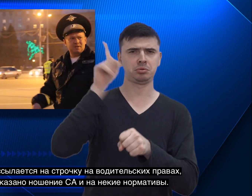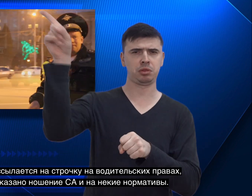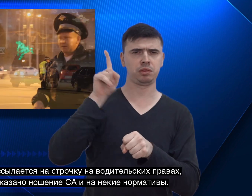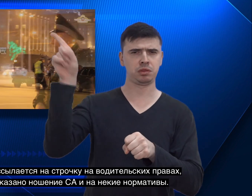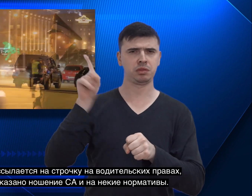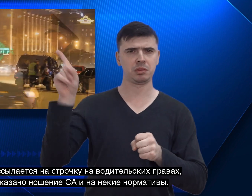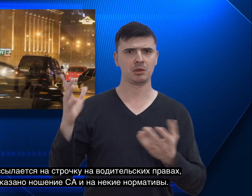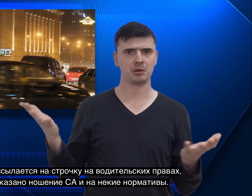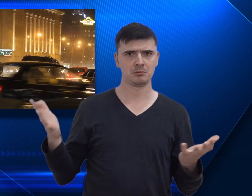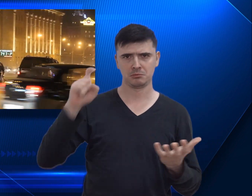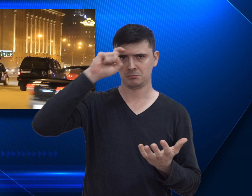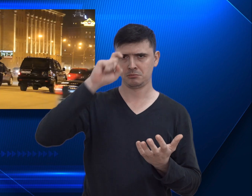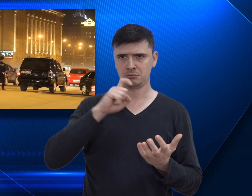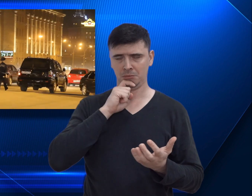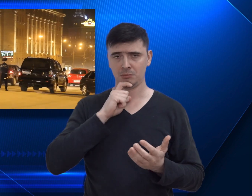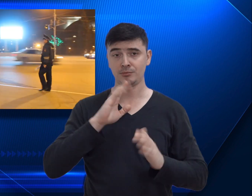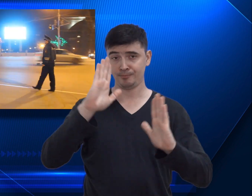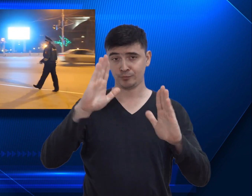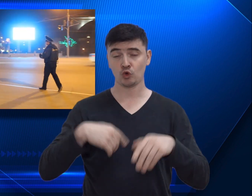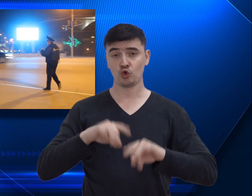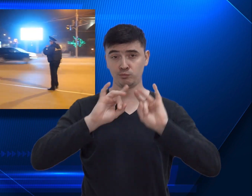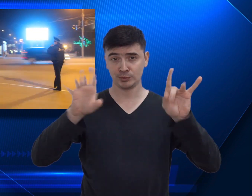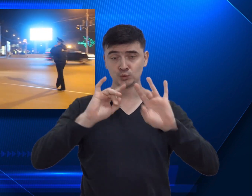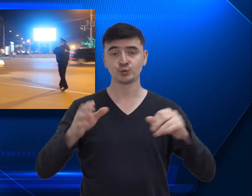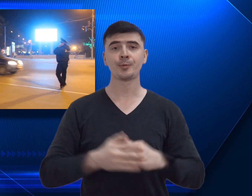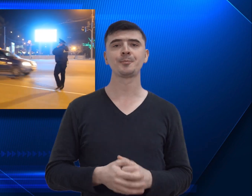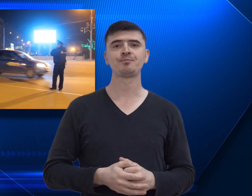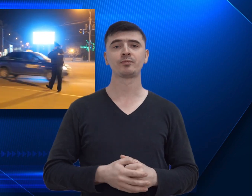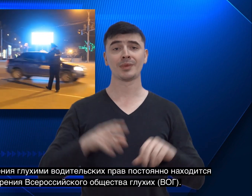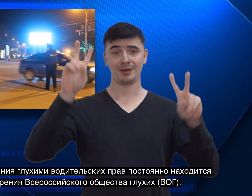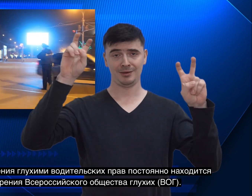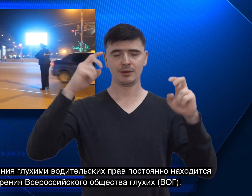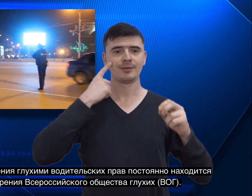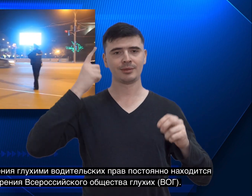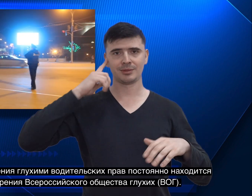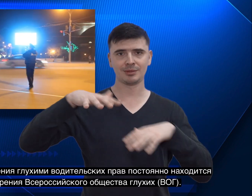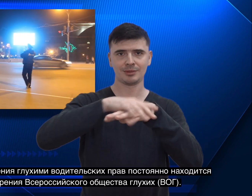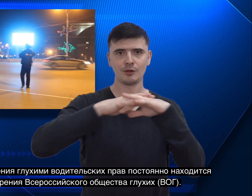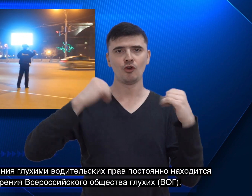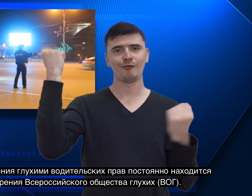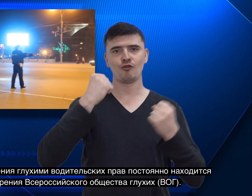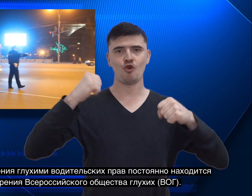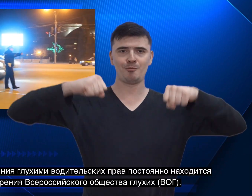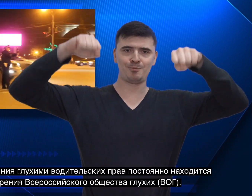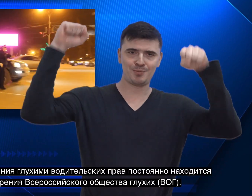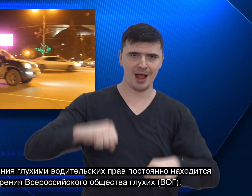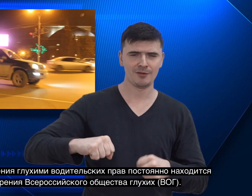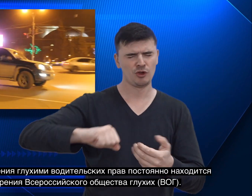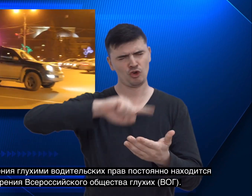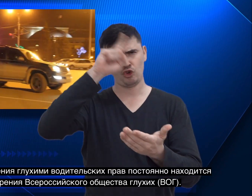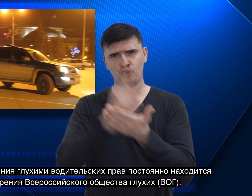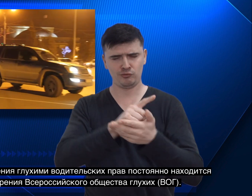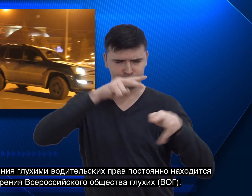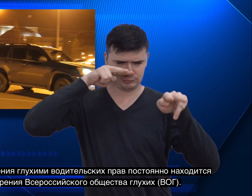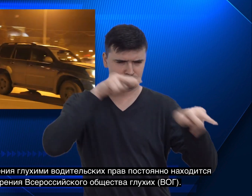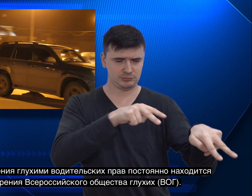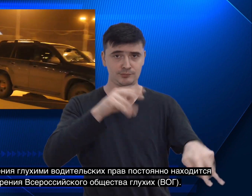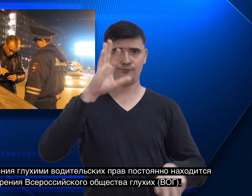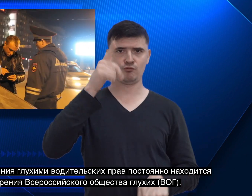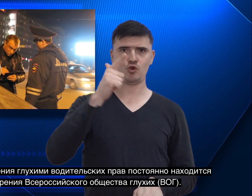ночам и как ночные клубы. Поток автомобиля не прекращается до поздней ночи. Сотрудники ДПС останавливали машины, невзирая на крутость